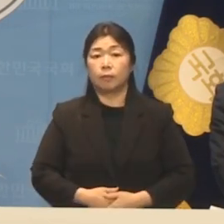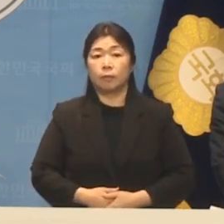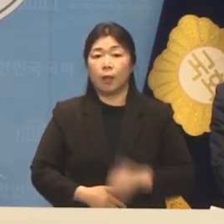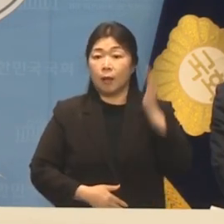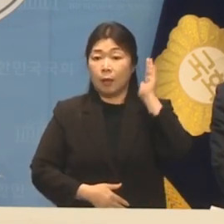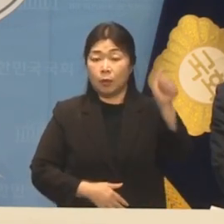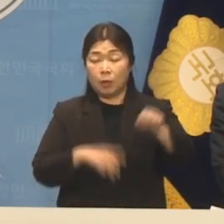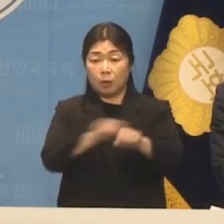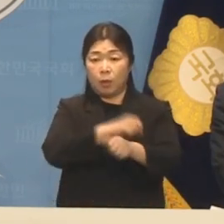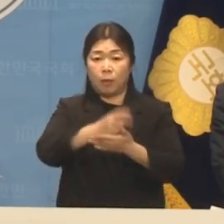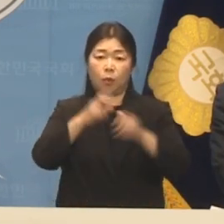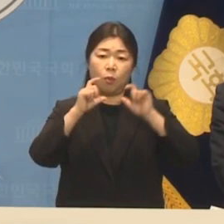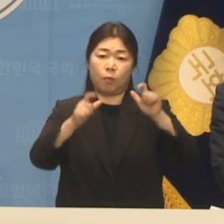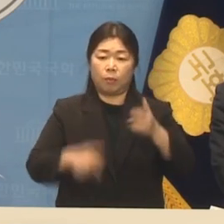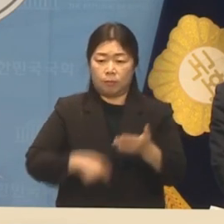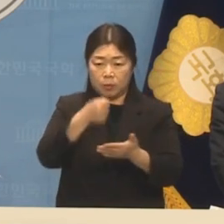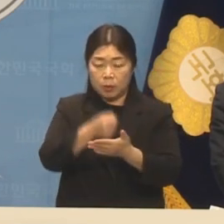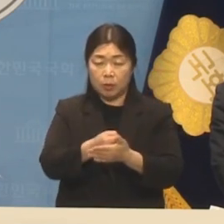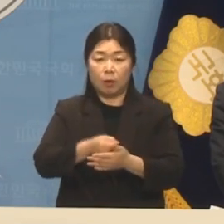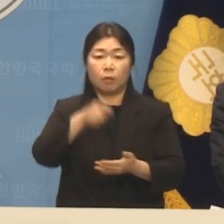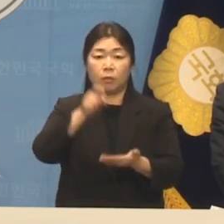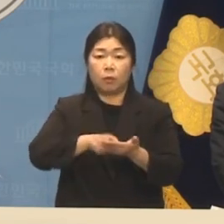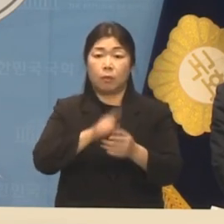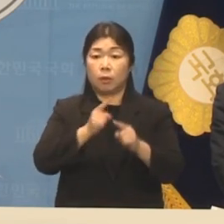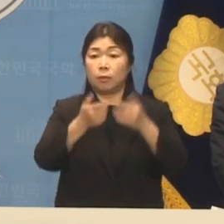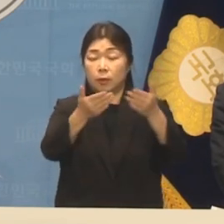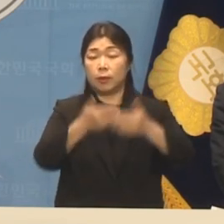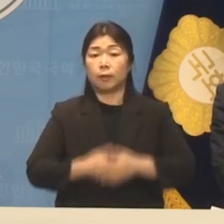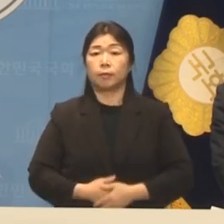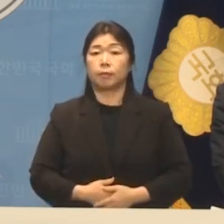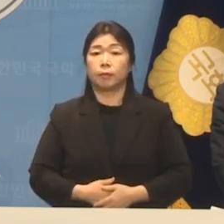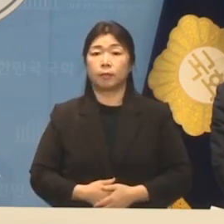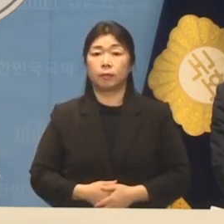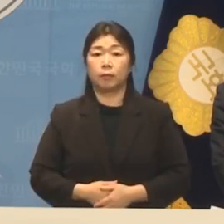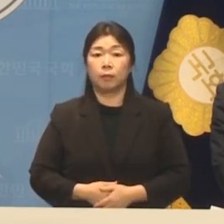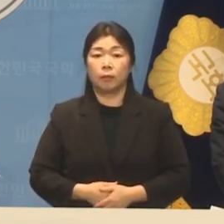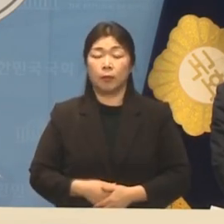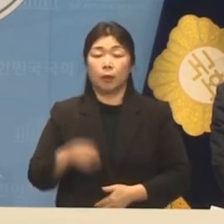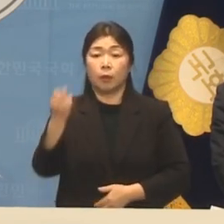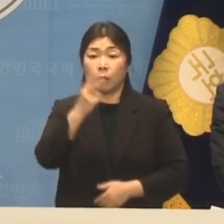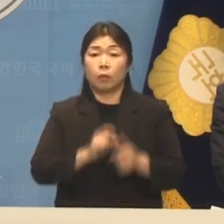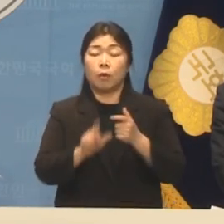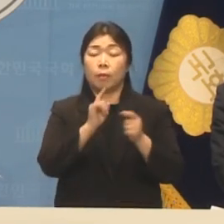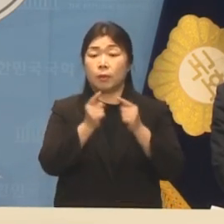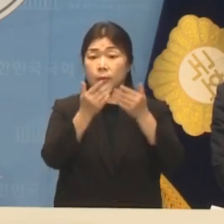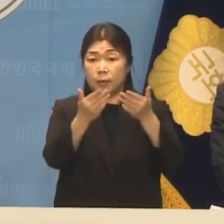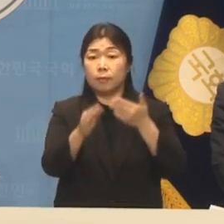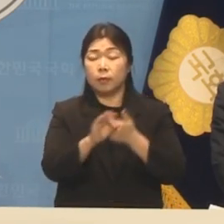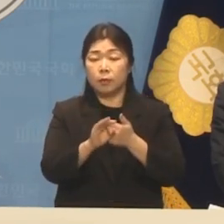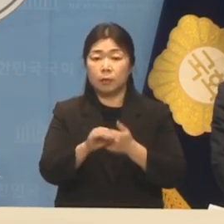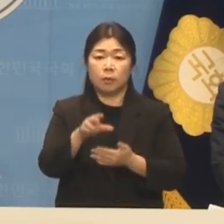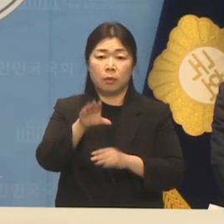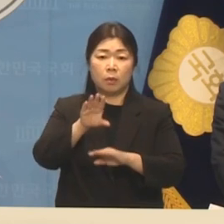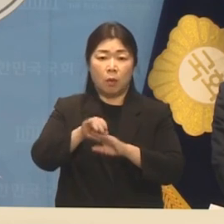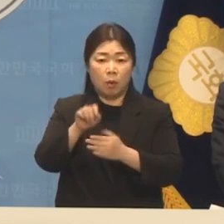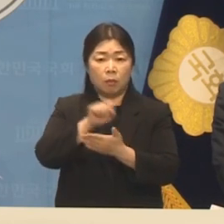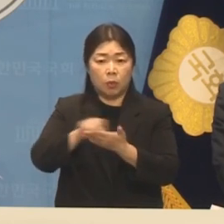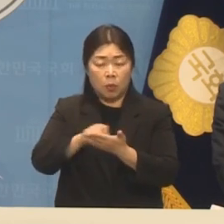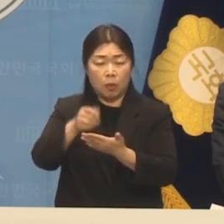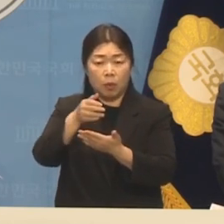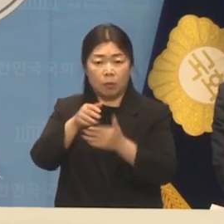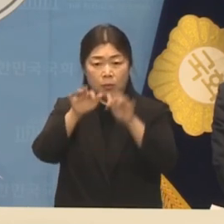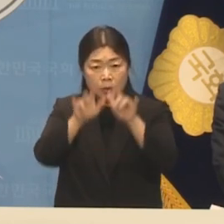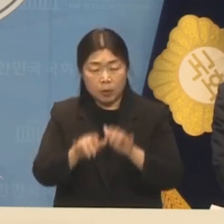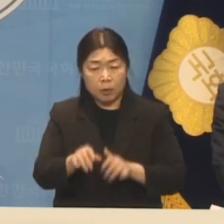특별법 공포를 결단할 것을 촉구합니다. 그리고 한 말씀 더 드리면, 언론 보도 댓글이나